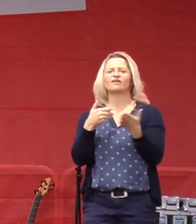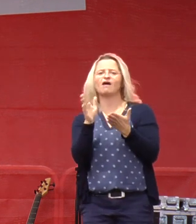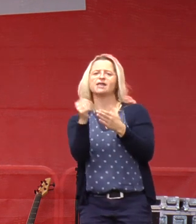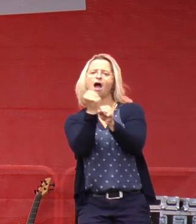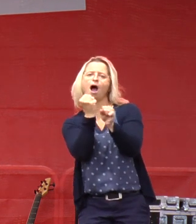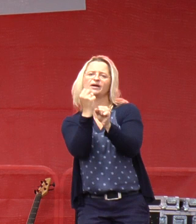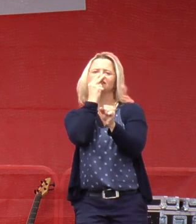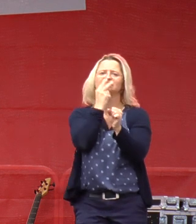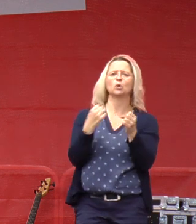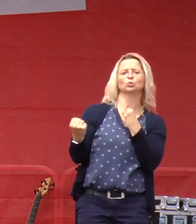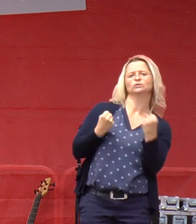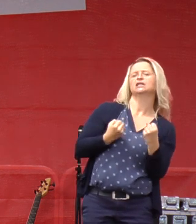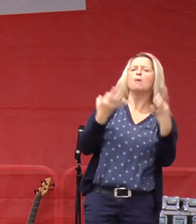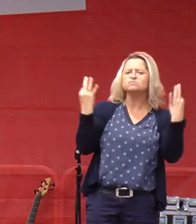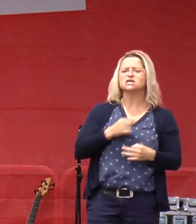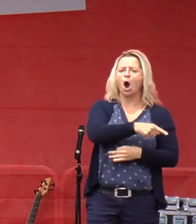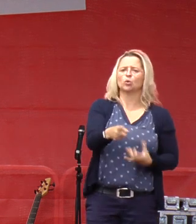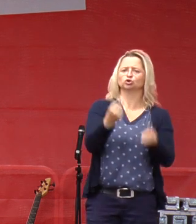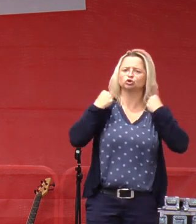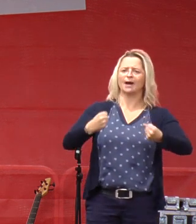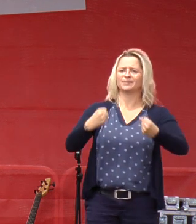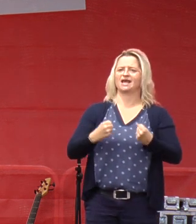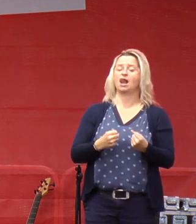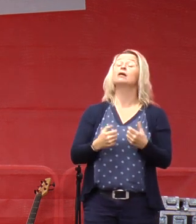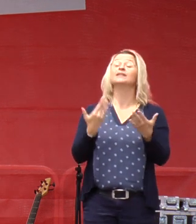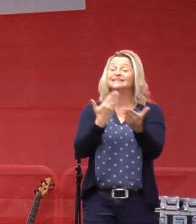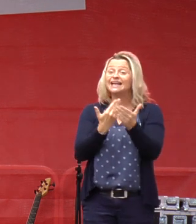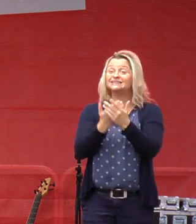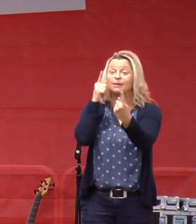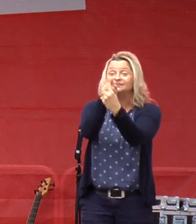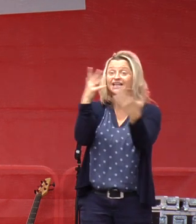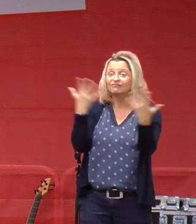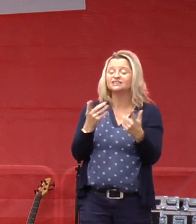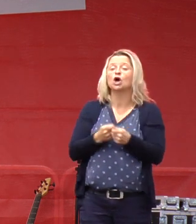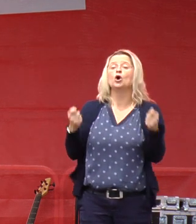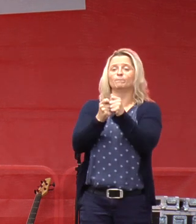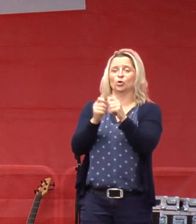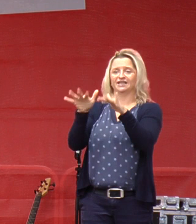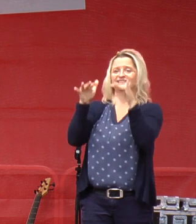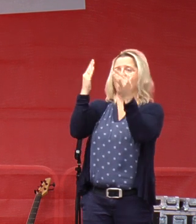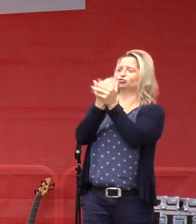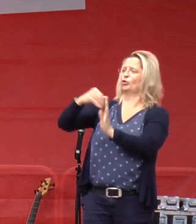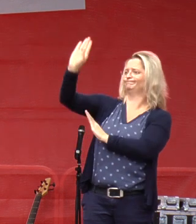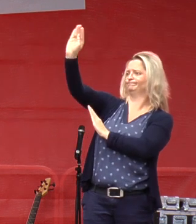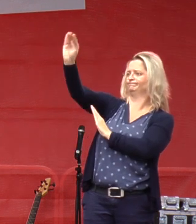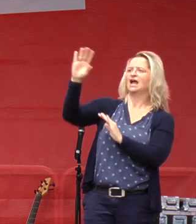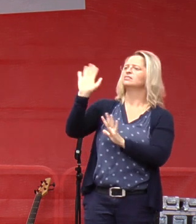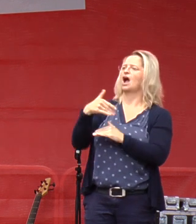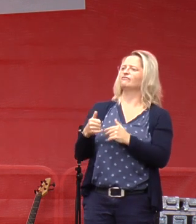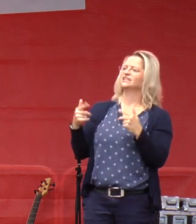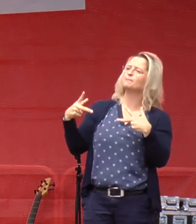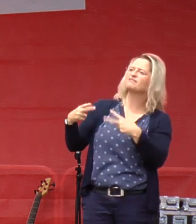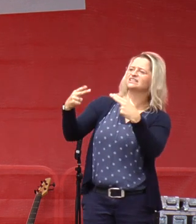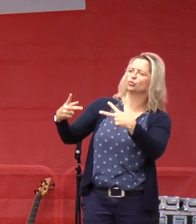bleiben. Dagegen können wir etwas tun. Und deswegen haben wir immer wieder im Bundestag den Antrag eingebracht, die sachgrundlosen Befristungen